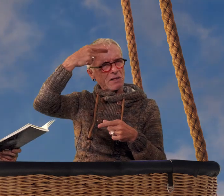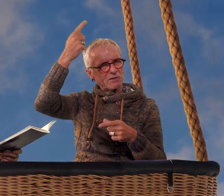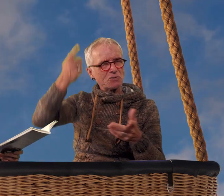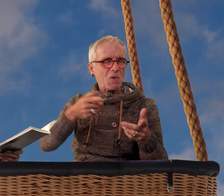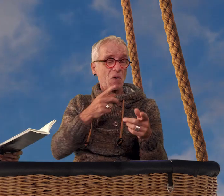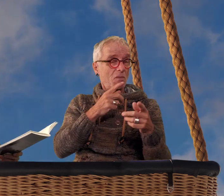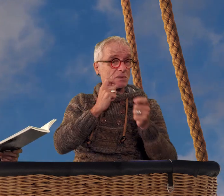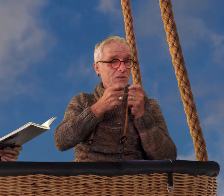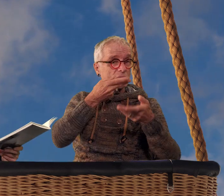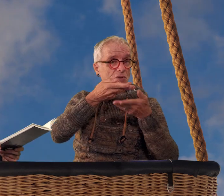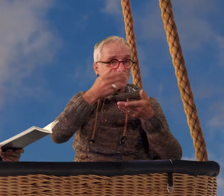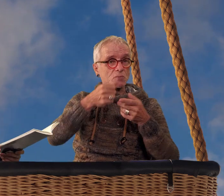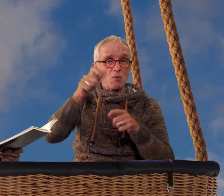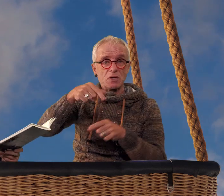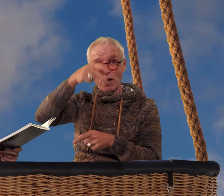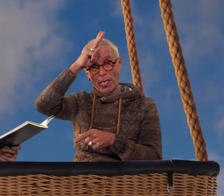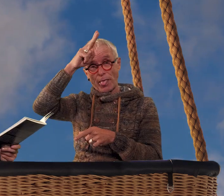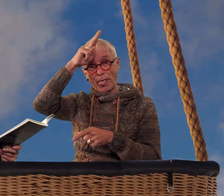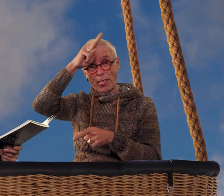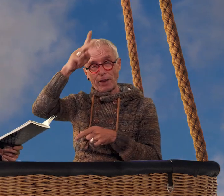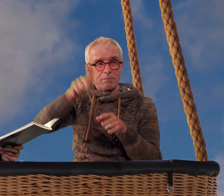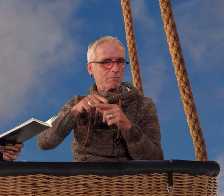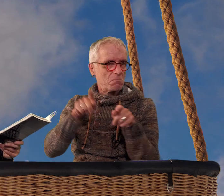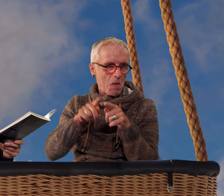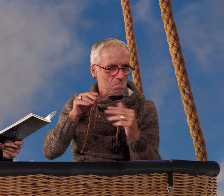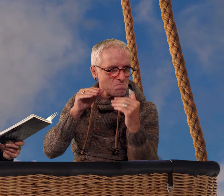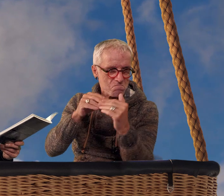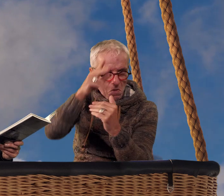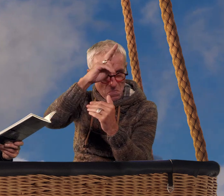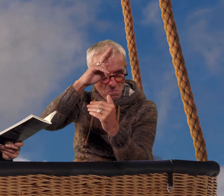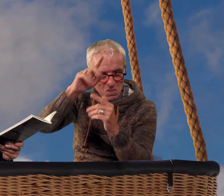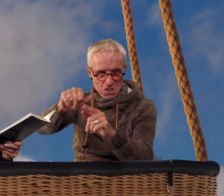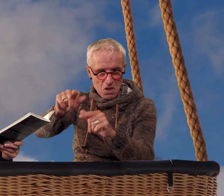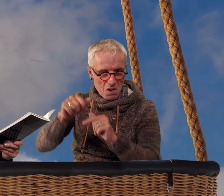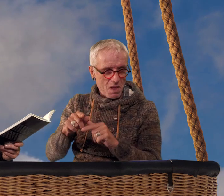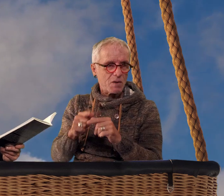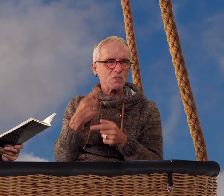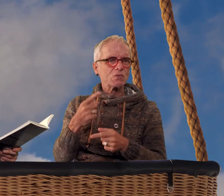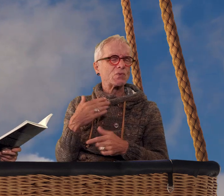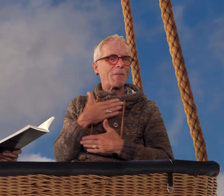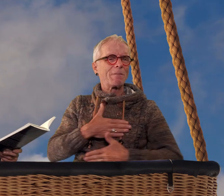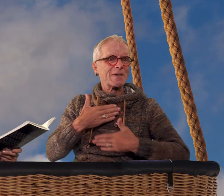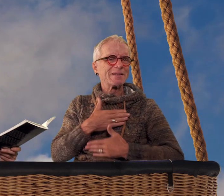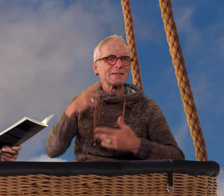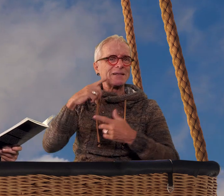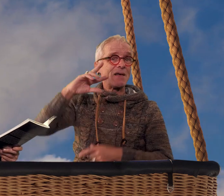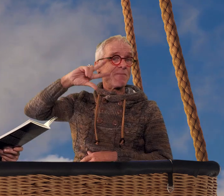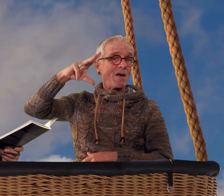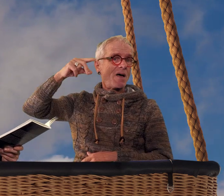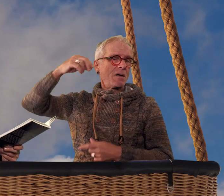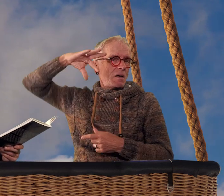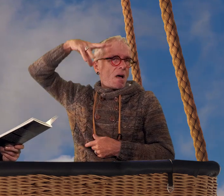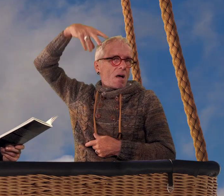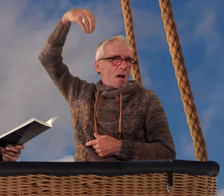qui parler. Quiconque sera bête ne manquera pas d'égal. Ainsi, le plaisir sera l'âme de la société aérienne.